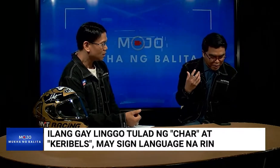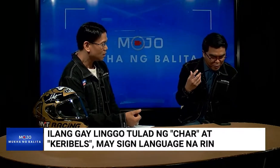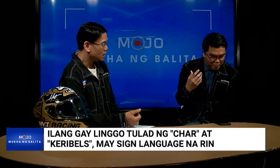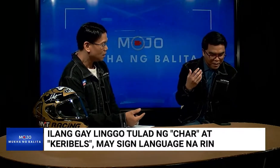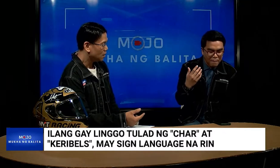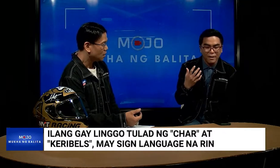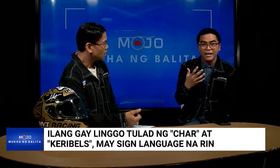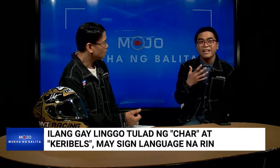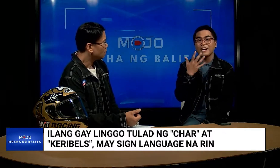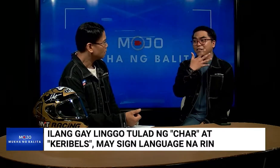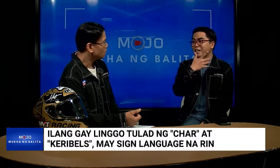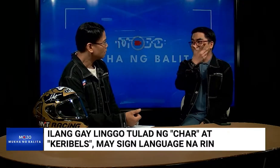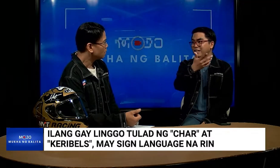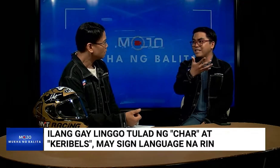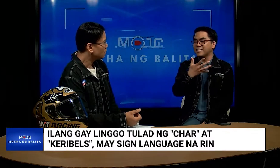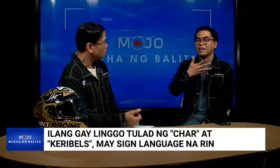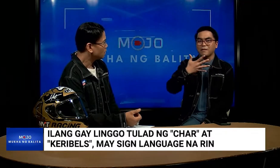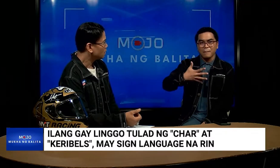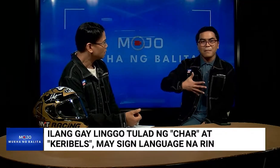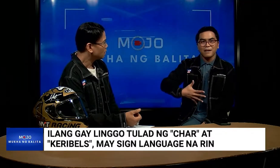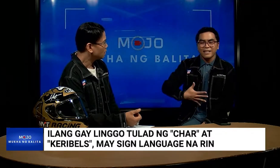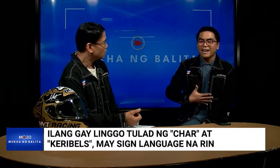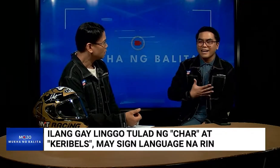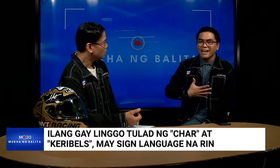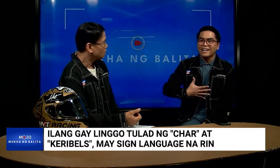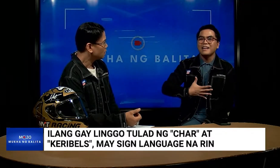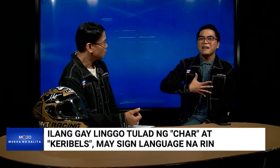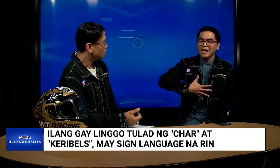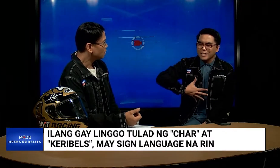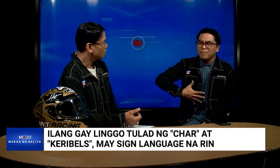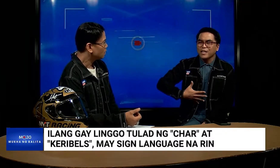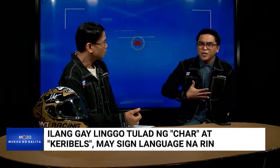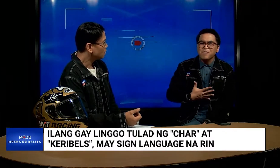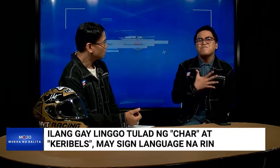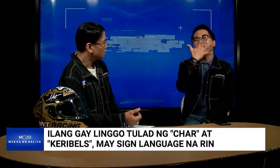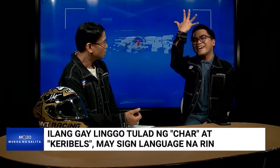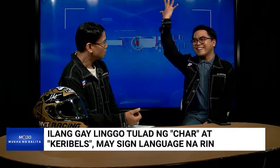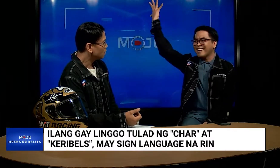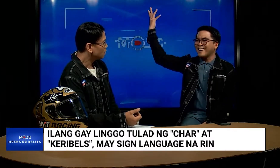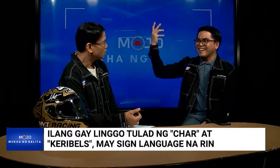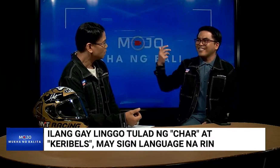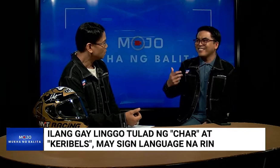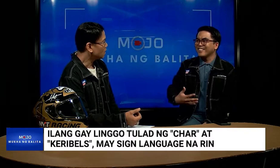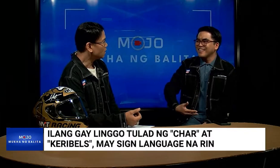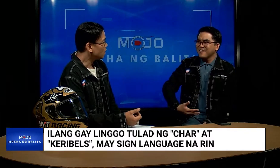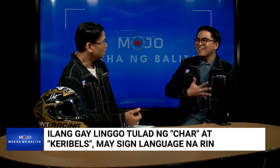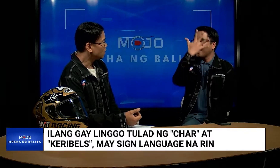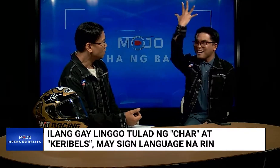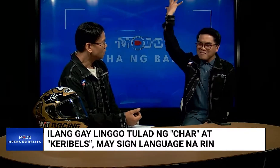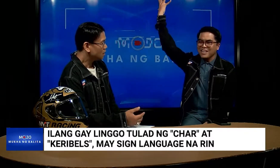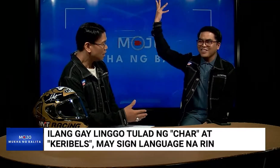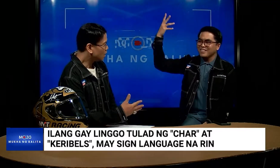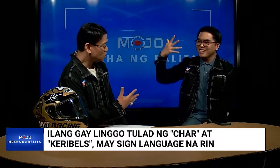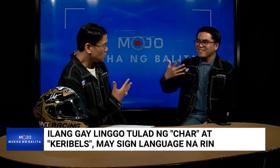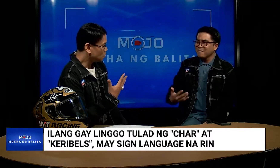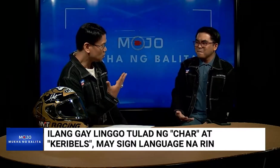yung maganda, yun nga yung kanina, sabi, kapag maganda, kailangan expression maganda, ganon. Maganda. Kailangan may ganon. Hindi lang yung